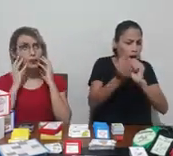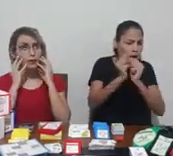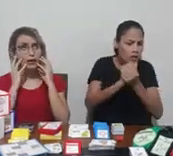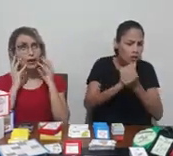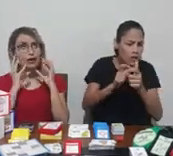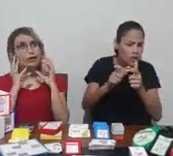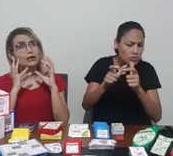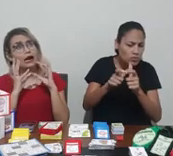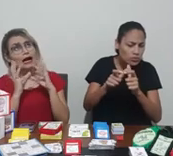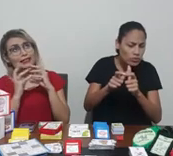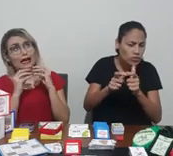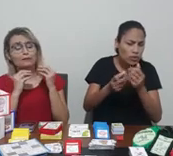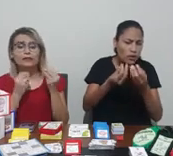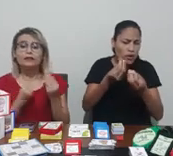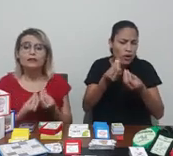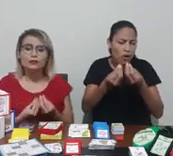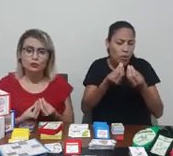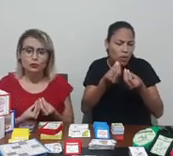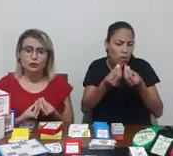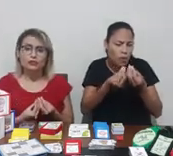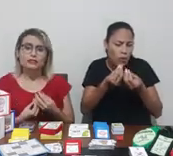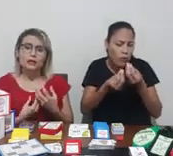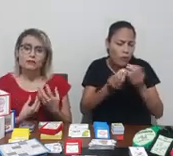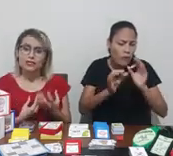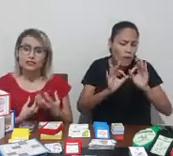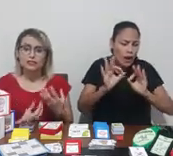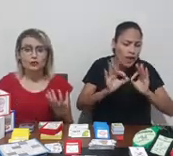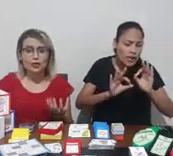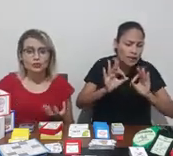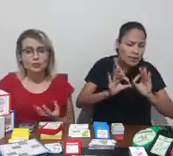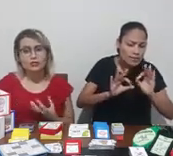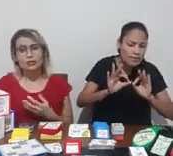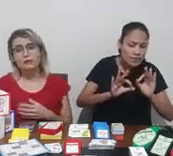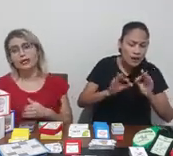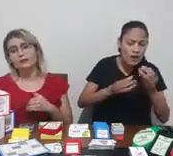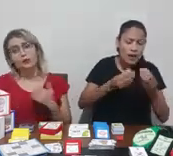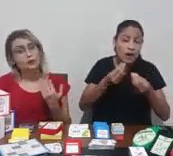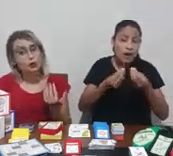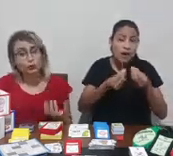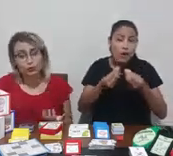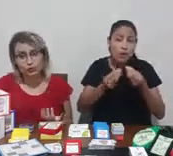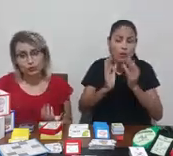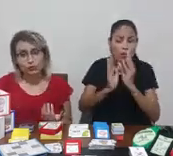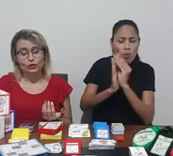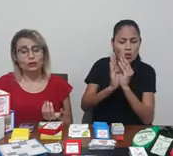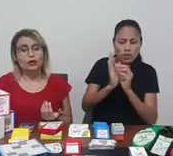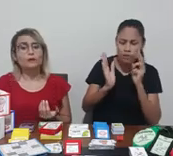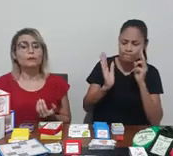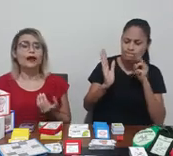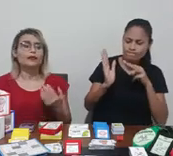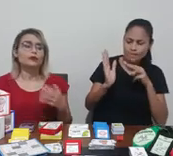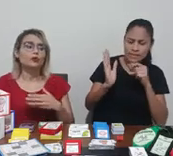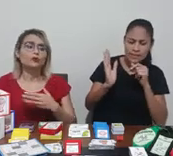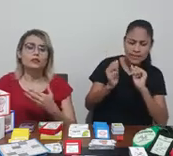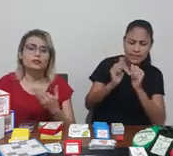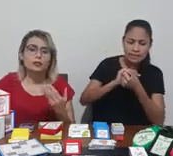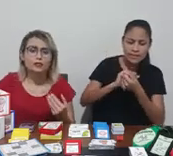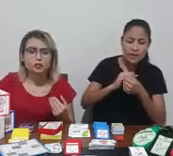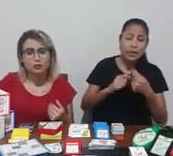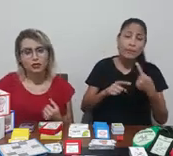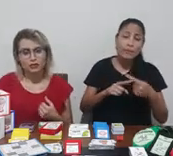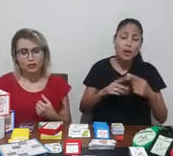como trabalhar adaptando determinadas situações, determinados conteúdos, né, para que todas